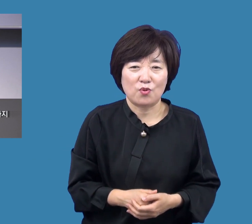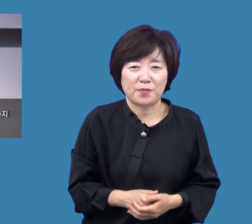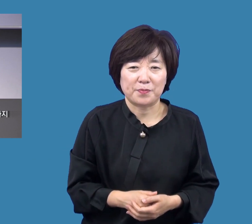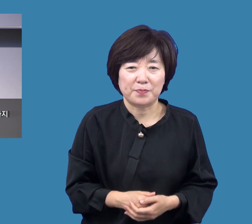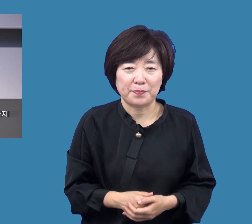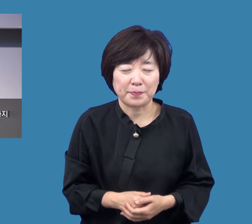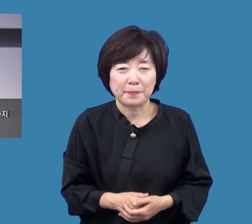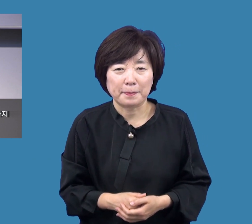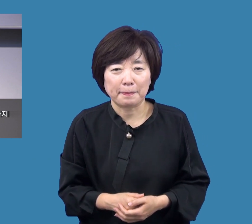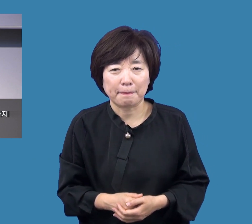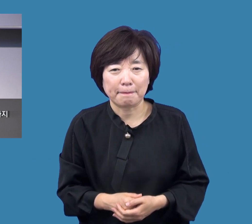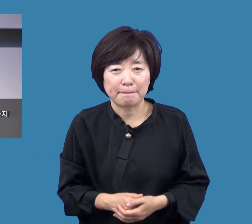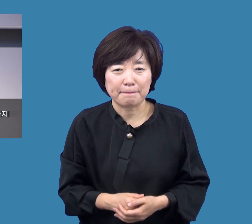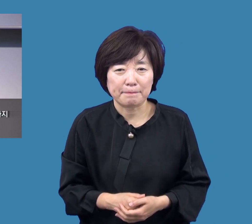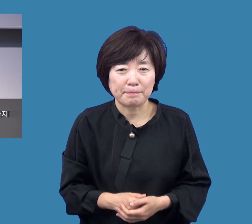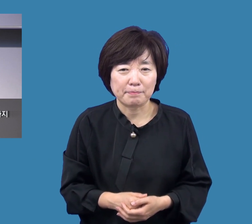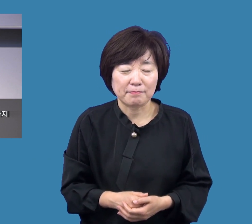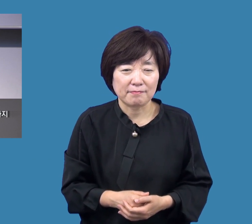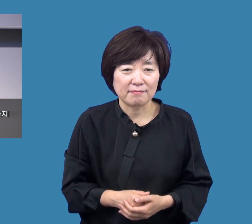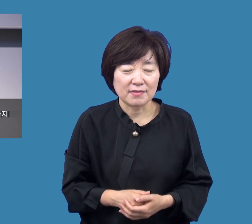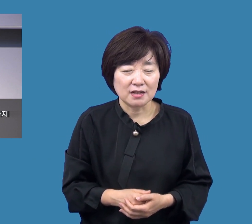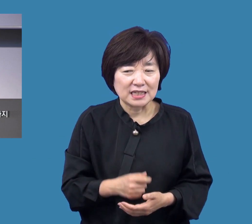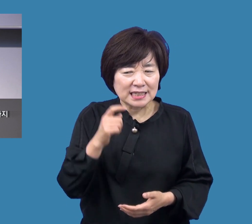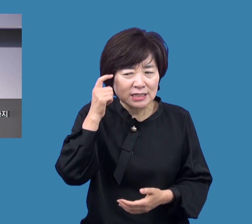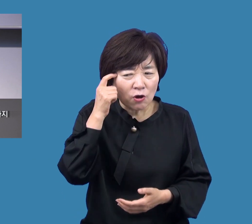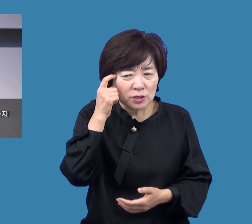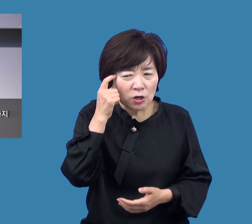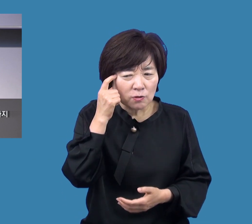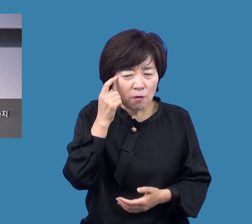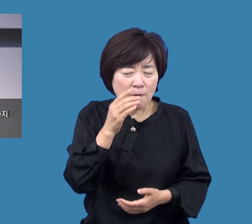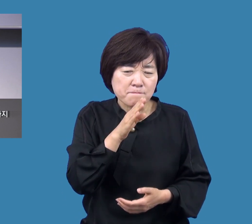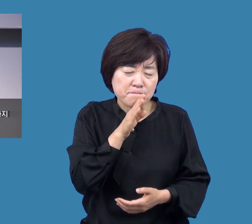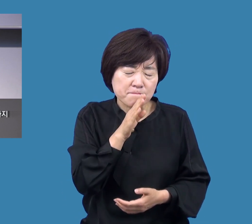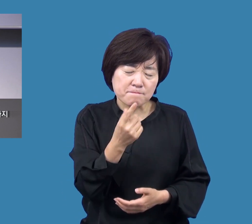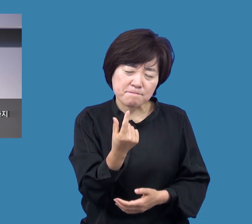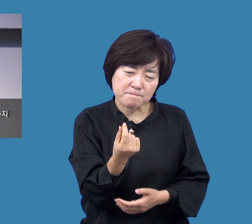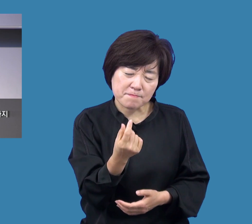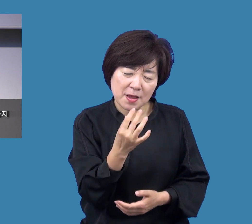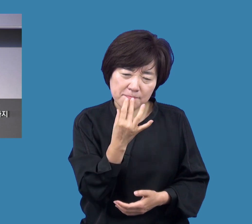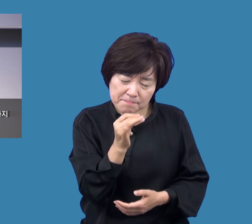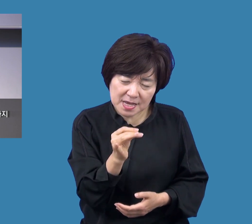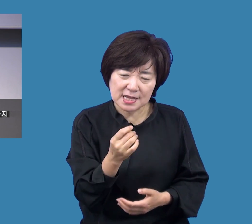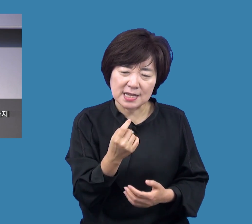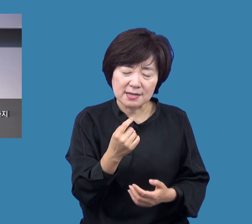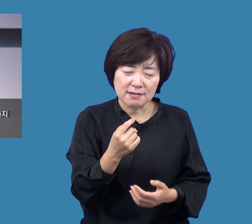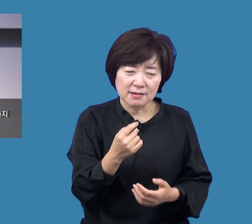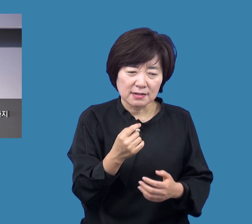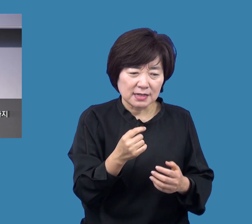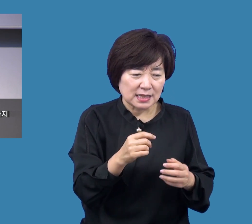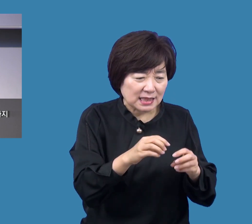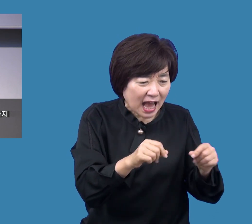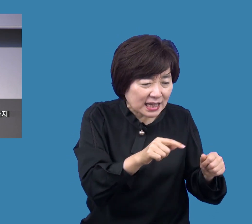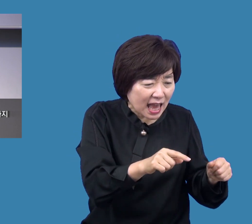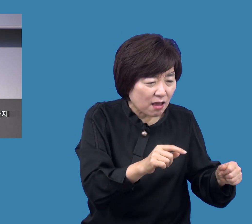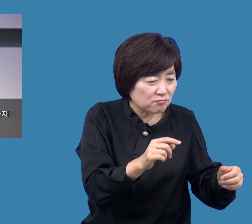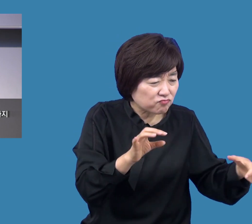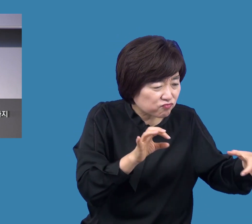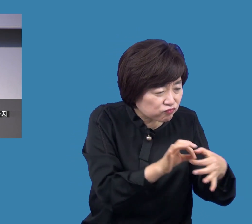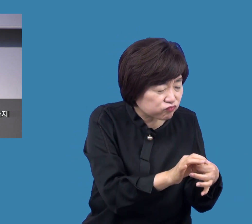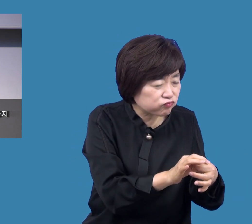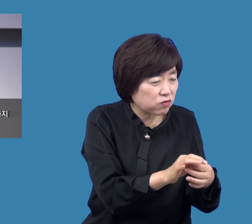아니하노니. 단순히 그렇게 이성적이고 합리적이고 이 땅의 법칙으로 다 설명할 수 있는 그런 거